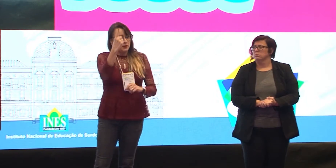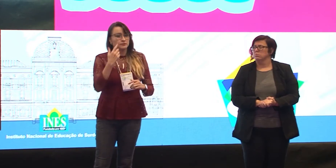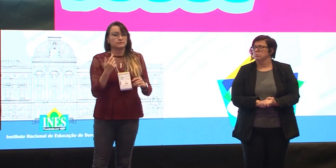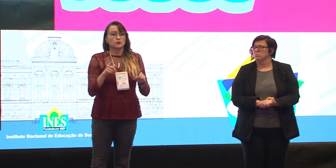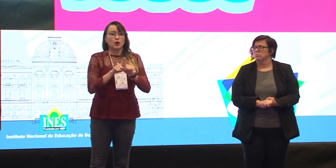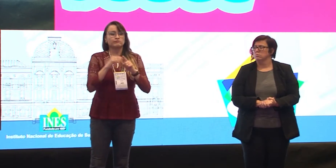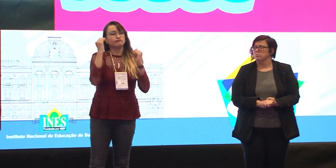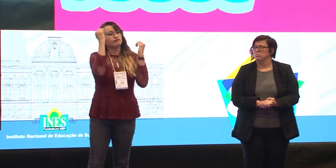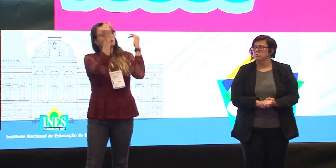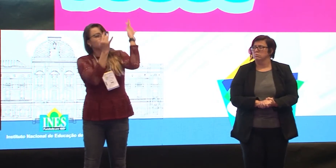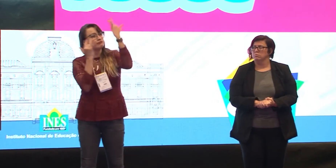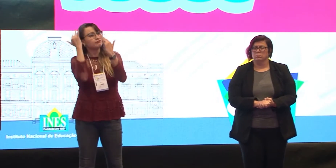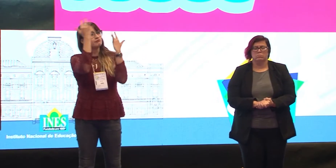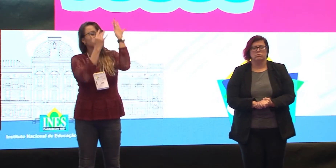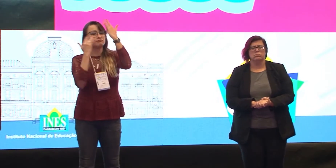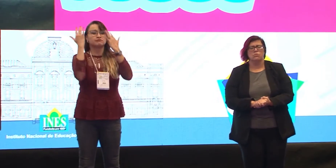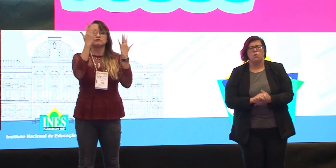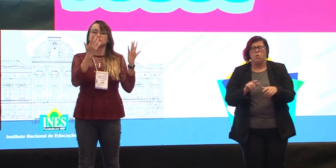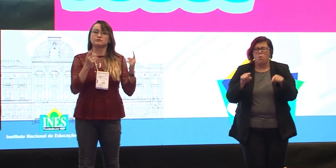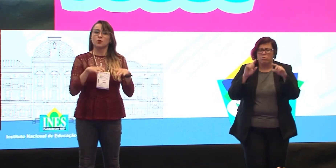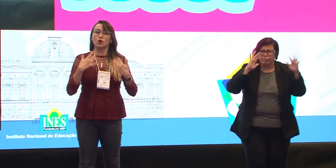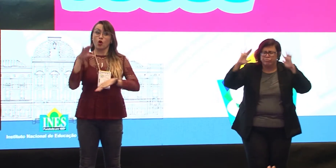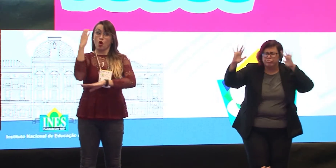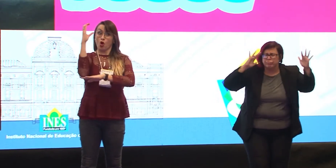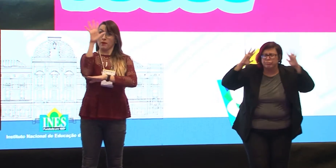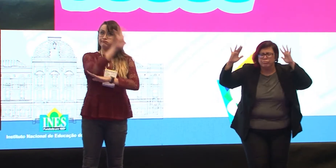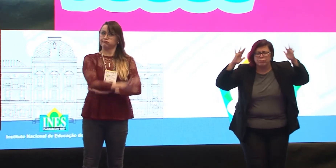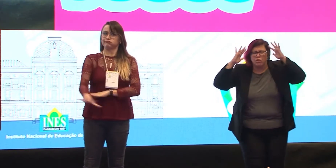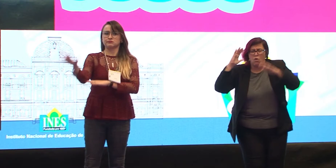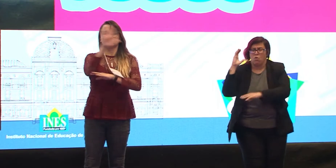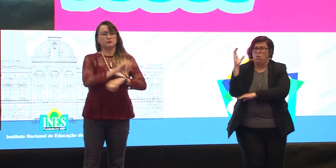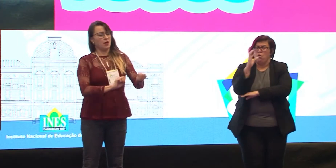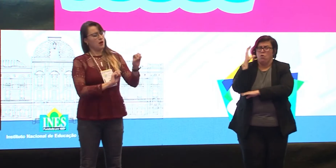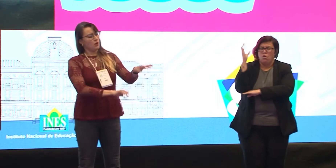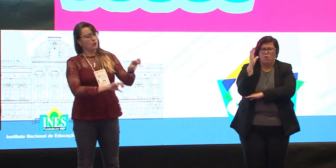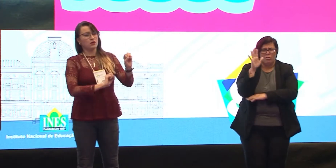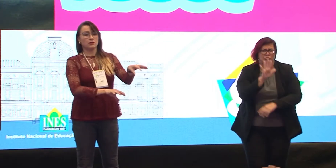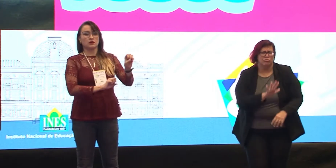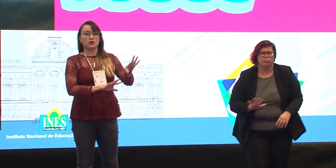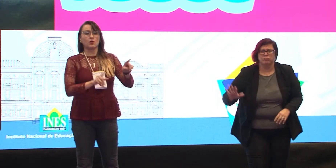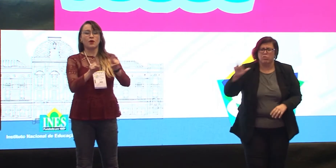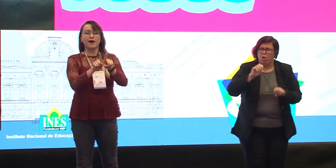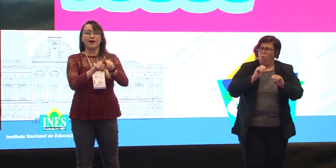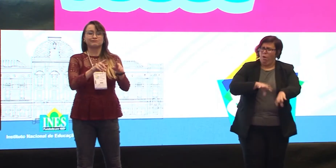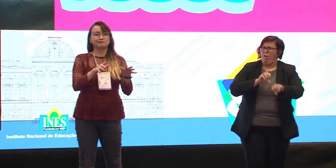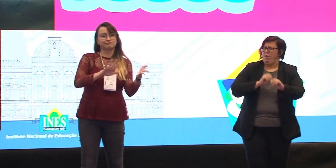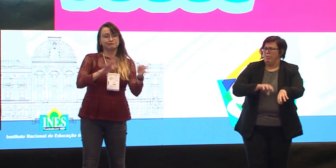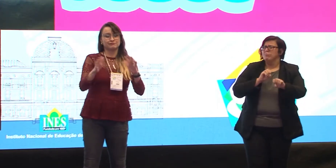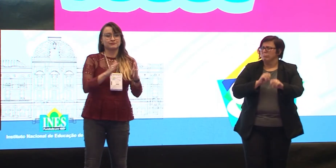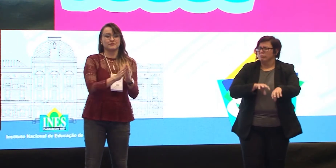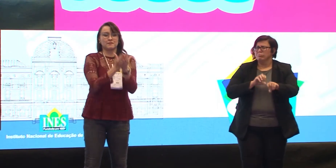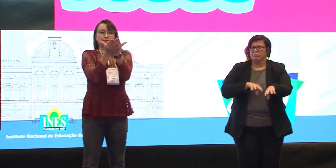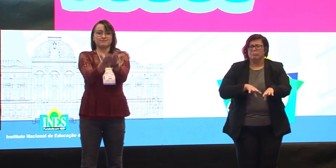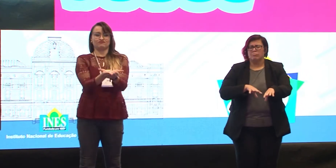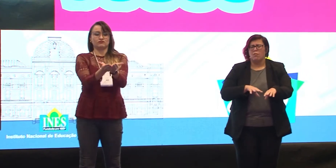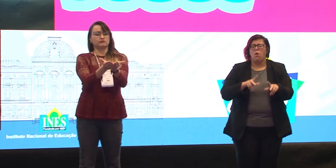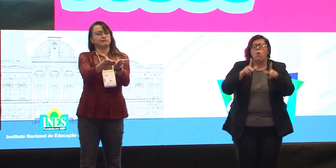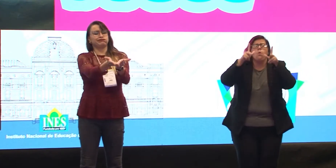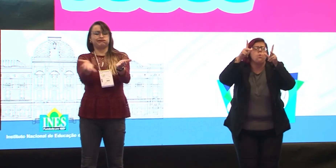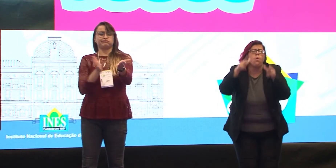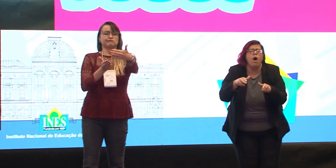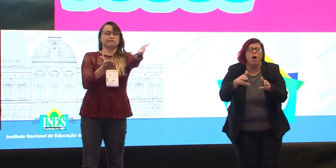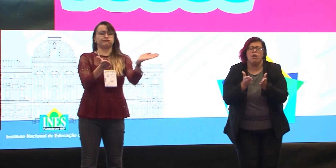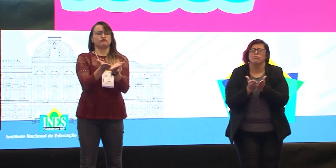Obrigada. Então, antes de mais nada, eu gostaria de trazer algumas reflexões a respeito da educação, do